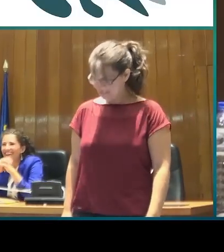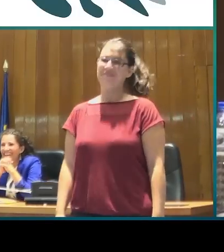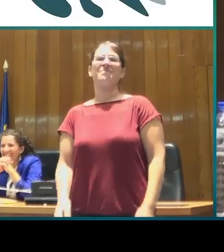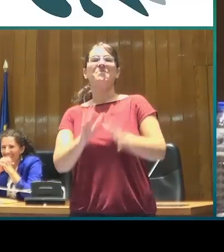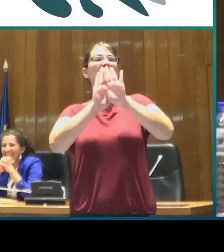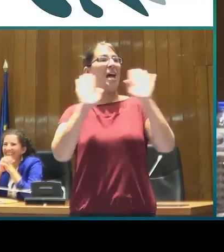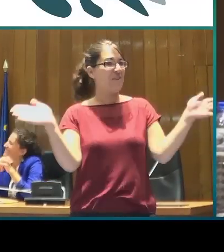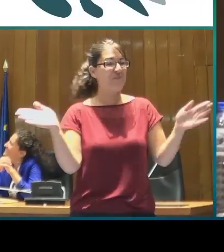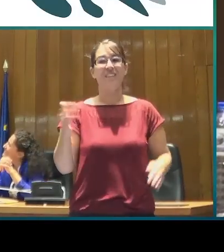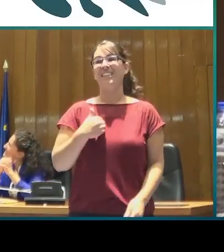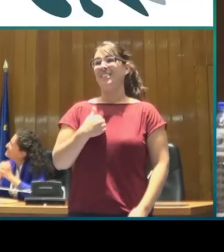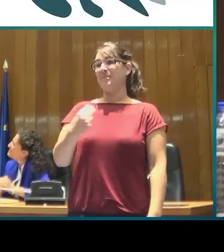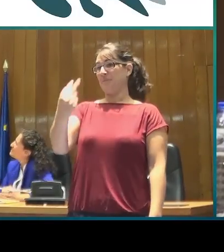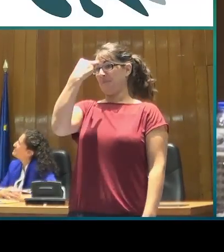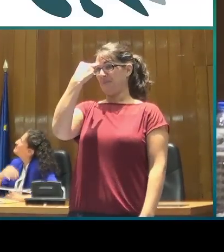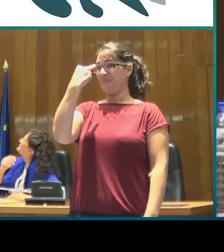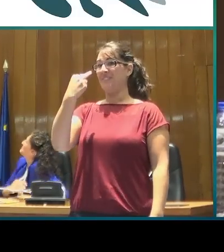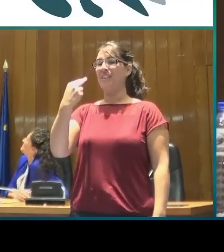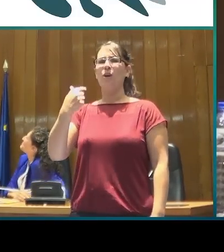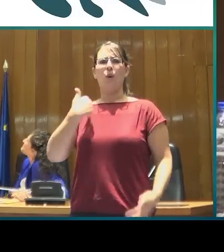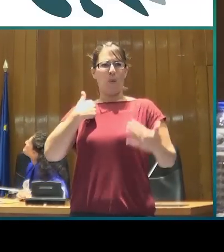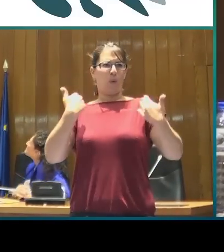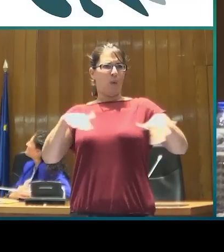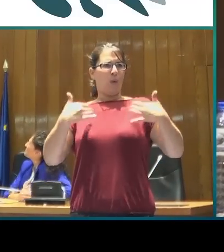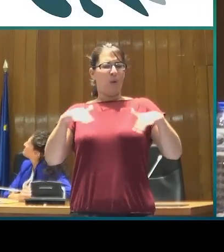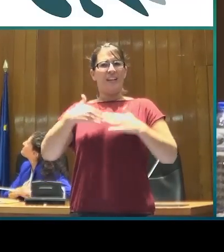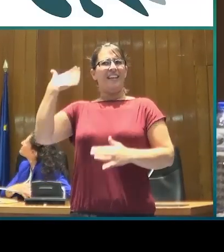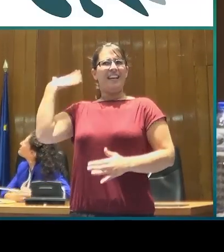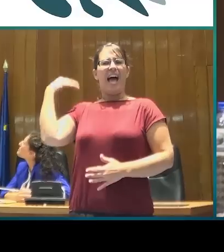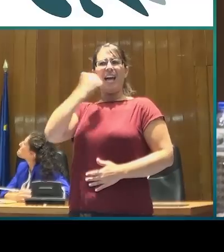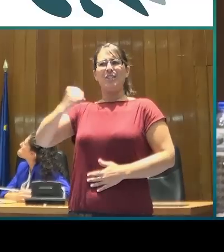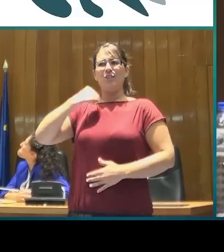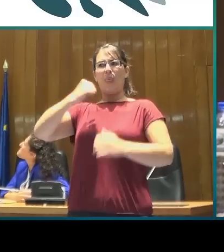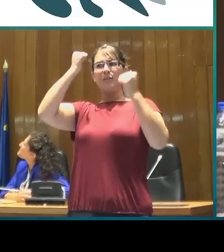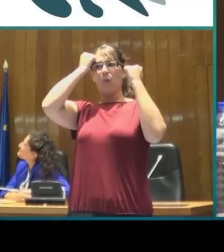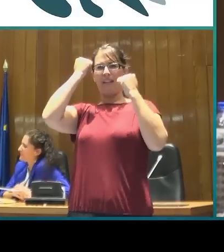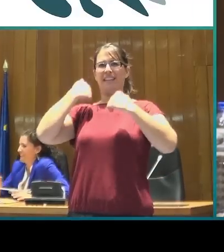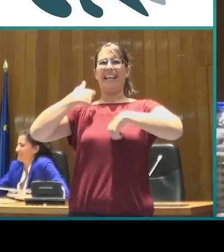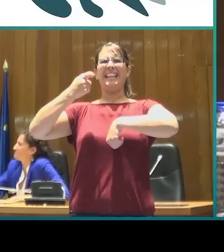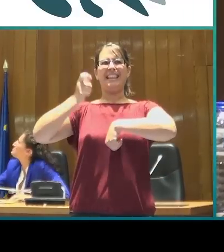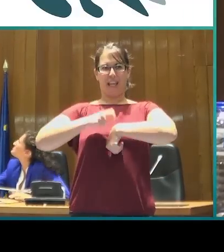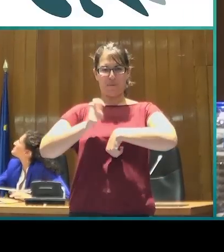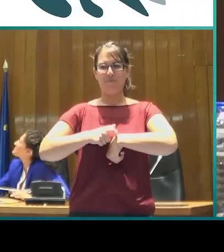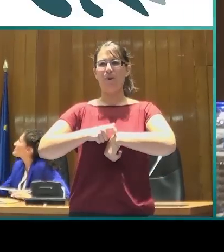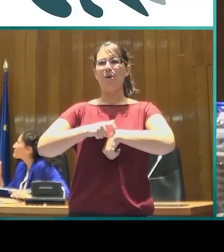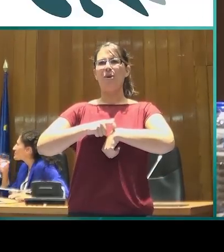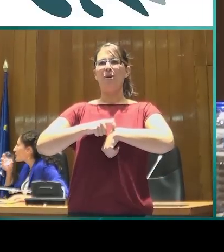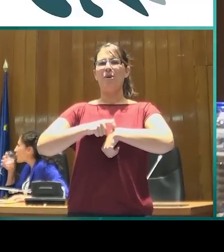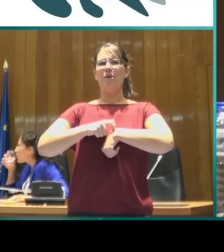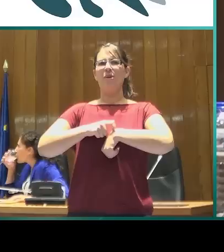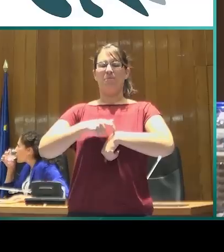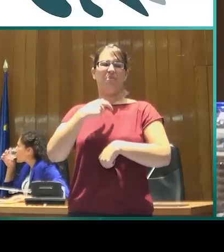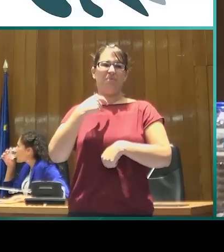Bueno, como veis, si algo perdí en mis años de estudiante no solo fue el tiempo, sino que también perdí el ridículo a